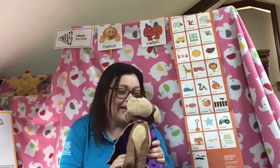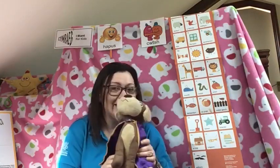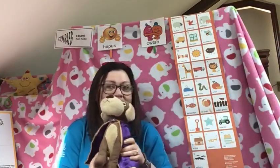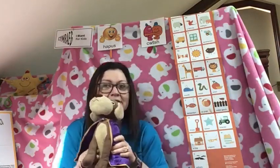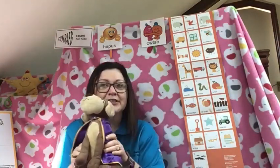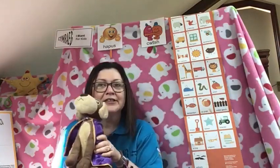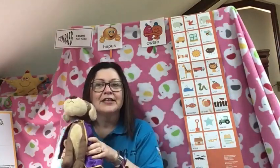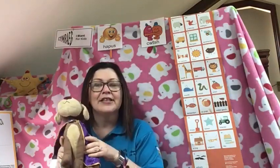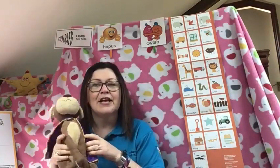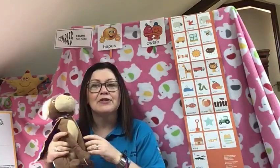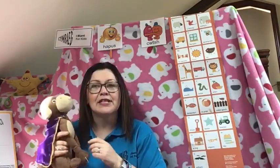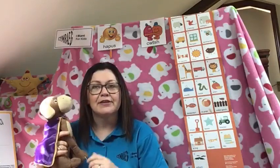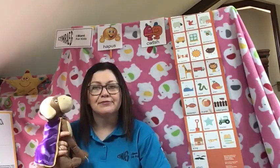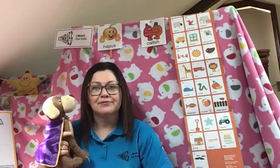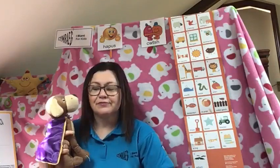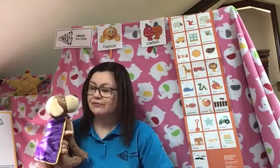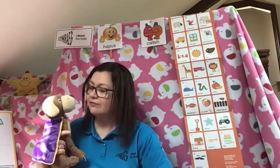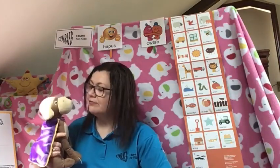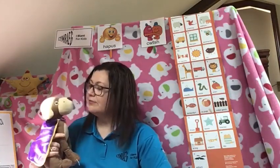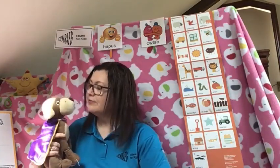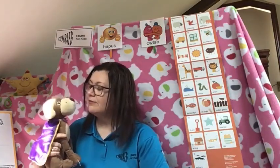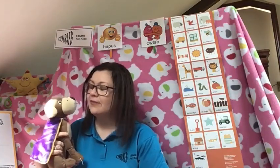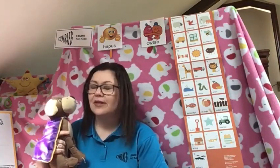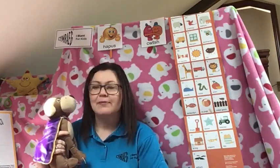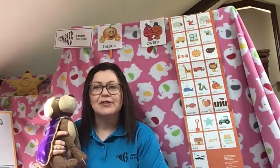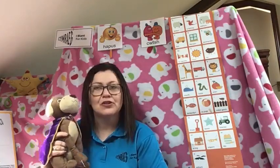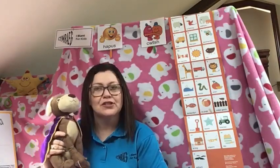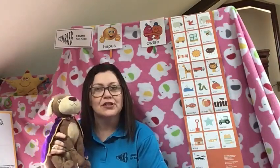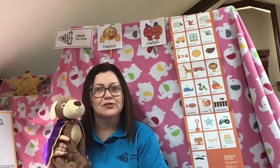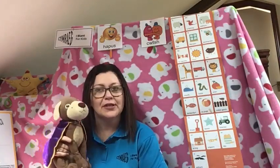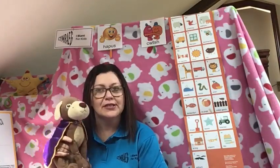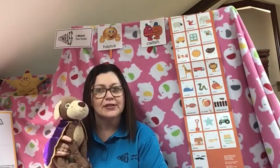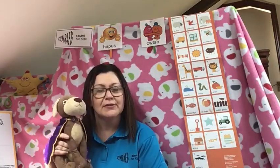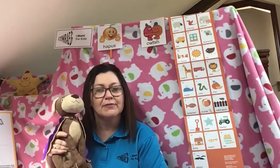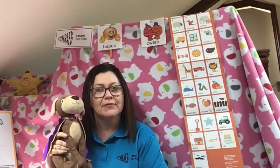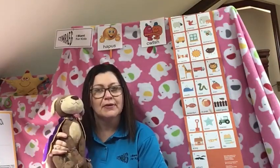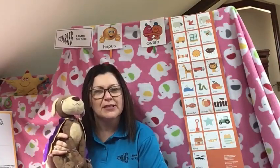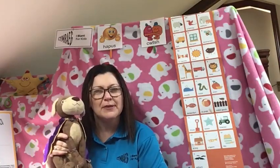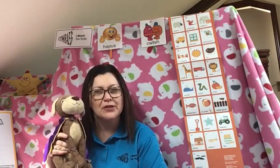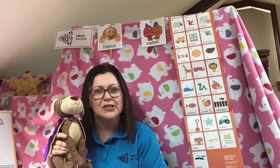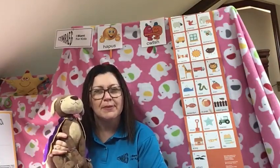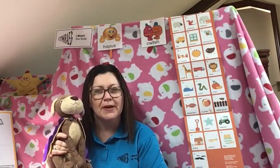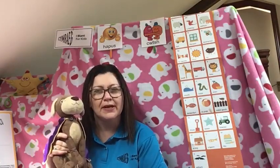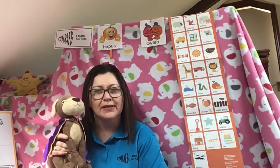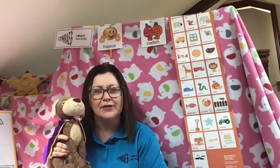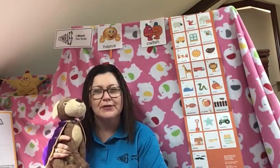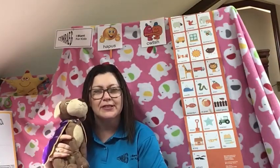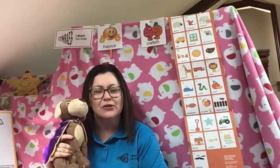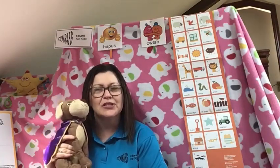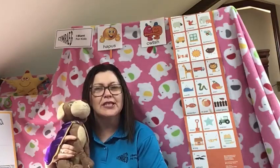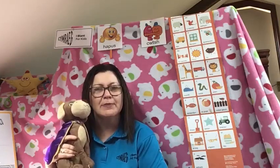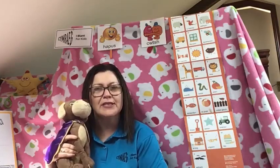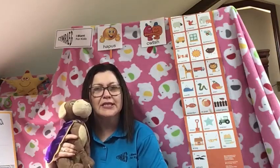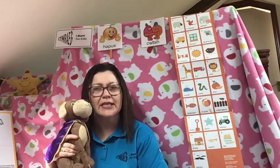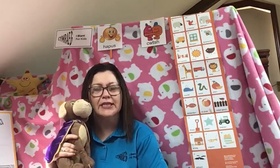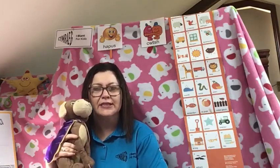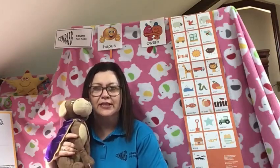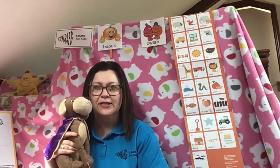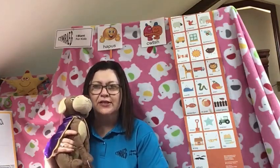Okay. Nawr te. Mae Doti yn dweud, mae wedi blino tyma bach nawr. Doti's a little bit tired.